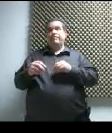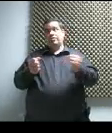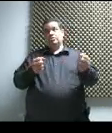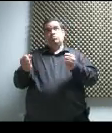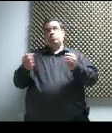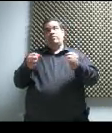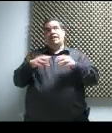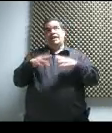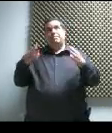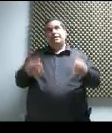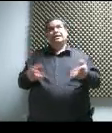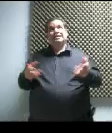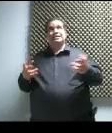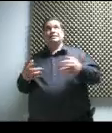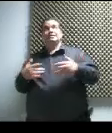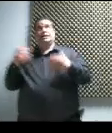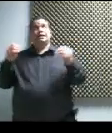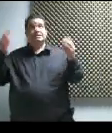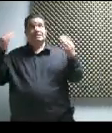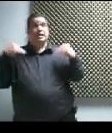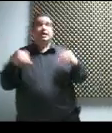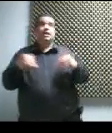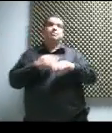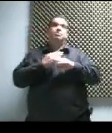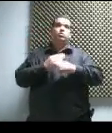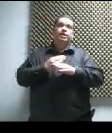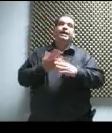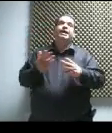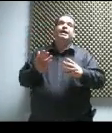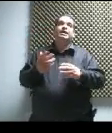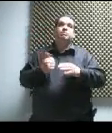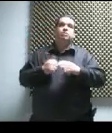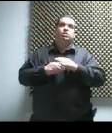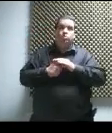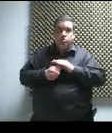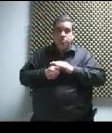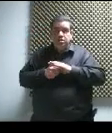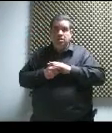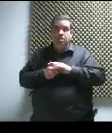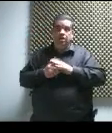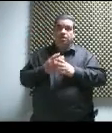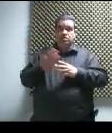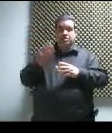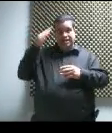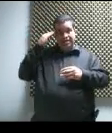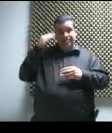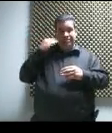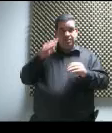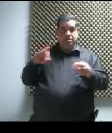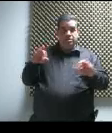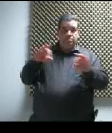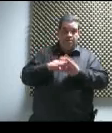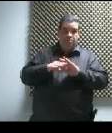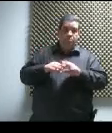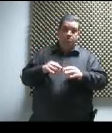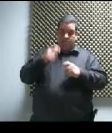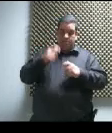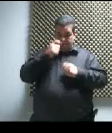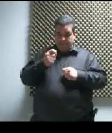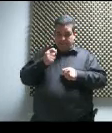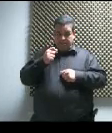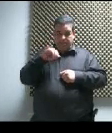se mueve la mesa, y entonces te quedas sin nada arriba. O sea que lo importante es agacharse, cubrir siempre la cabeza, que es lo más importante. Es bien interesante,